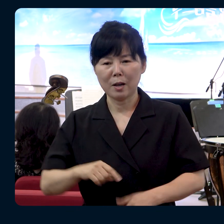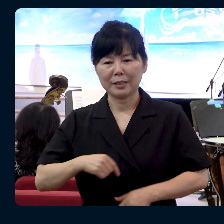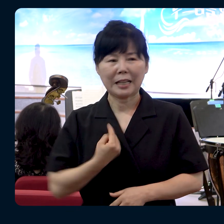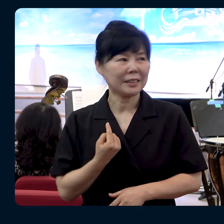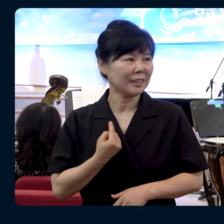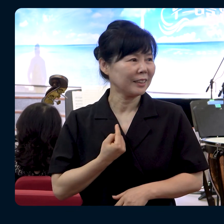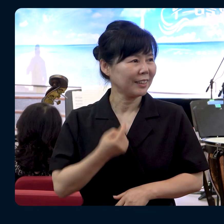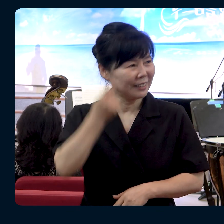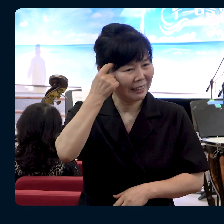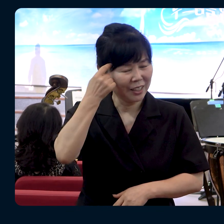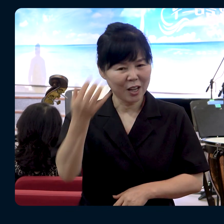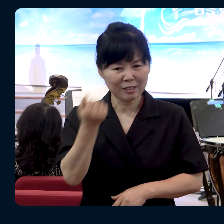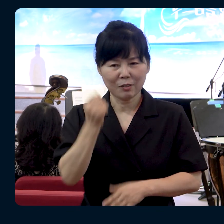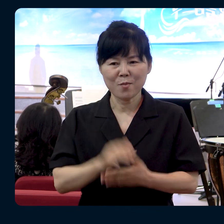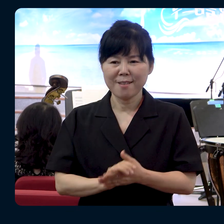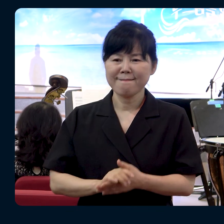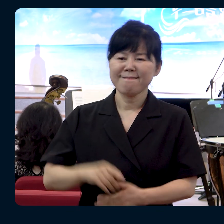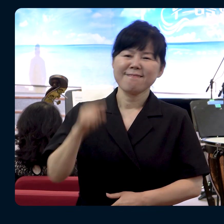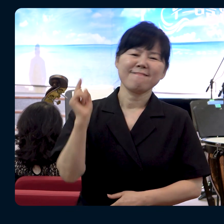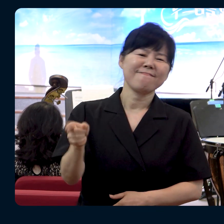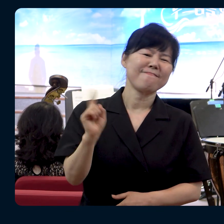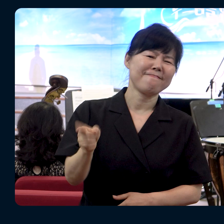하든 핸들을 팍 치던